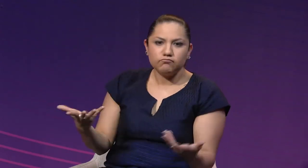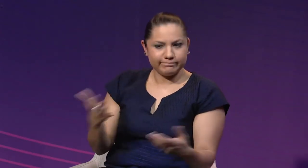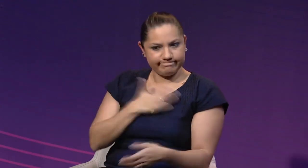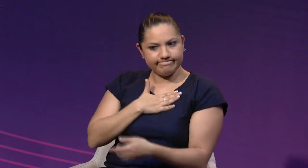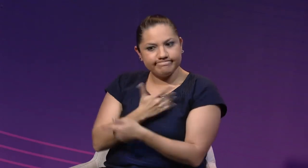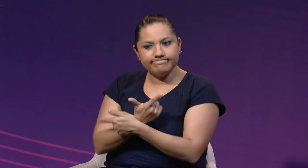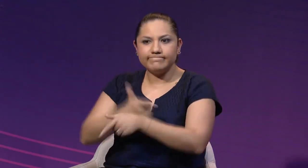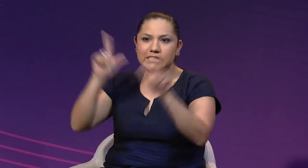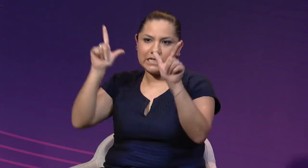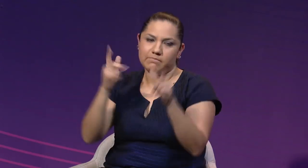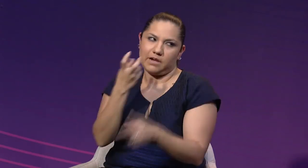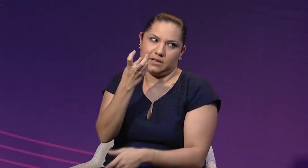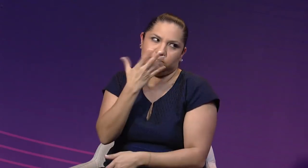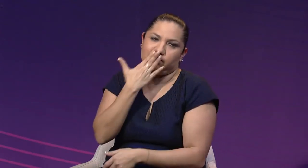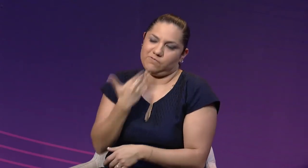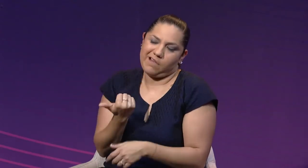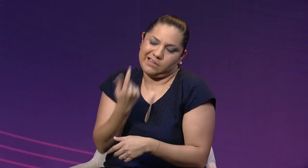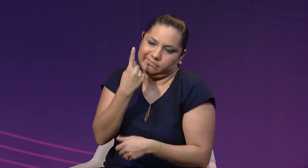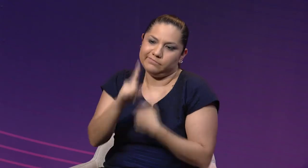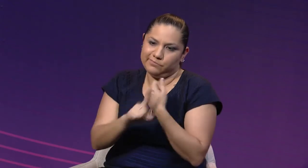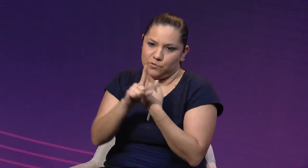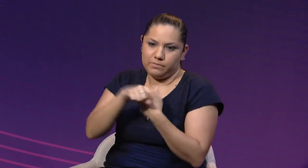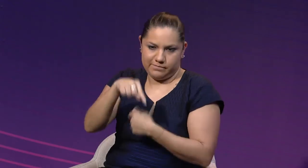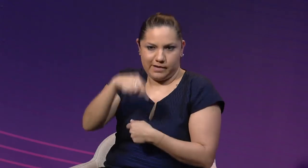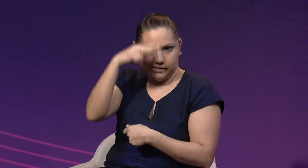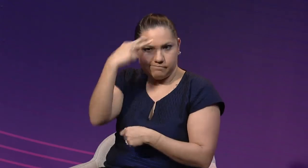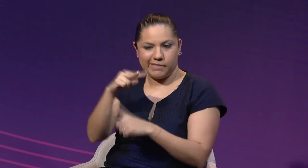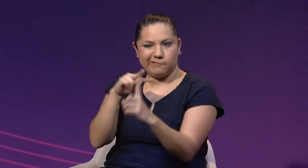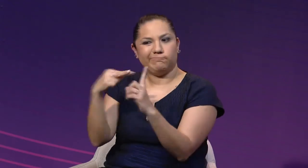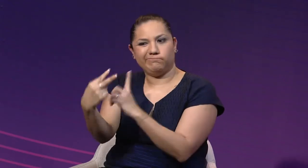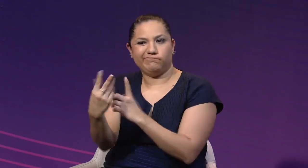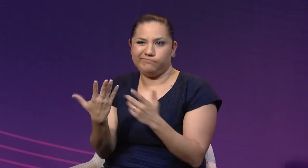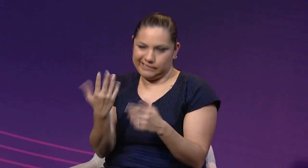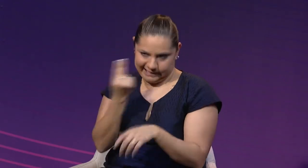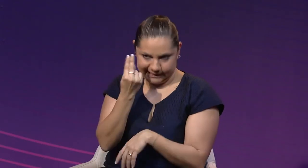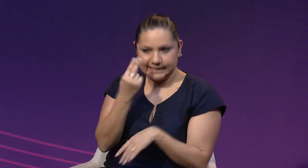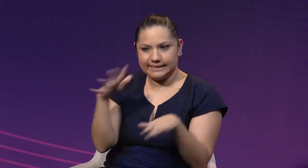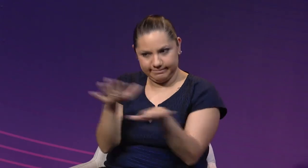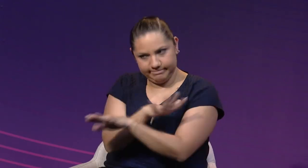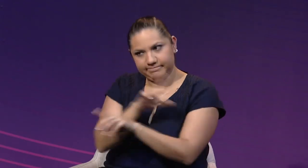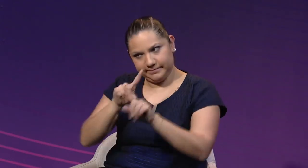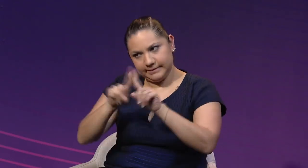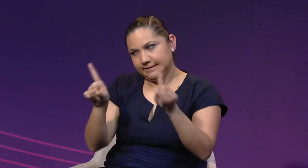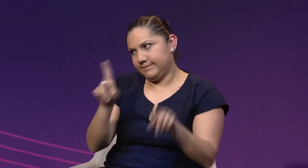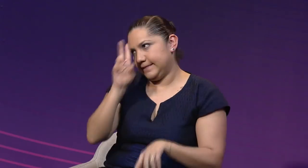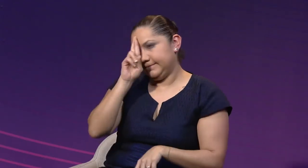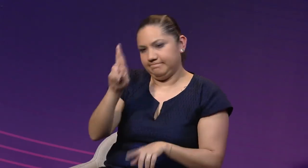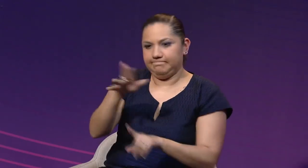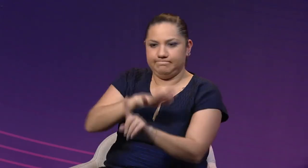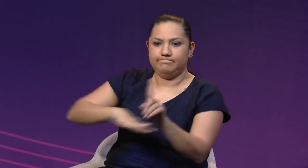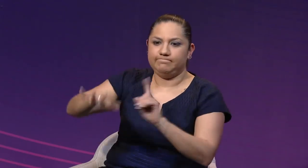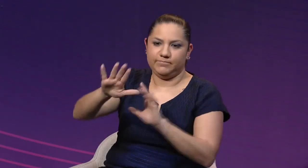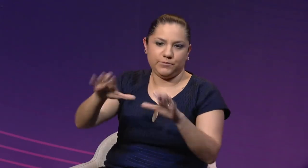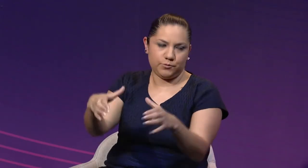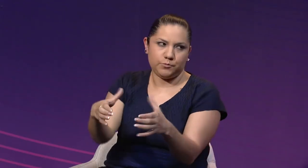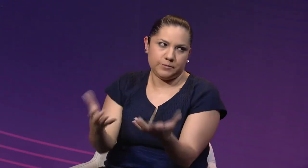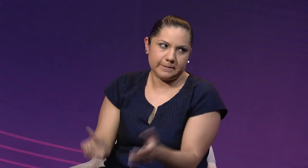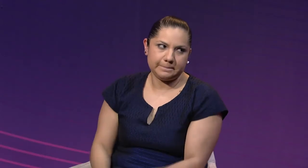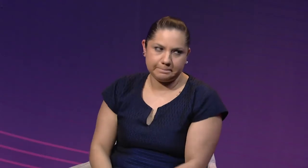Muchos piensan que no pueden tener independencia, por ejemplo, ¿no? Entonces, aquí en México necesitamos ese cambio de visión para que se respeten a la